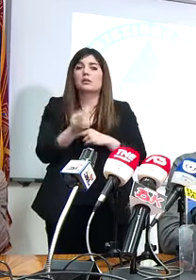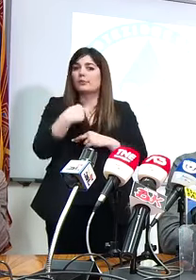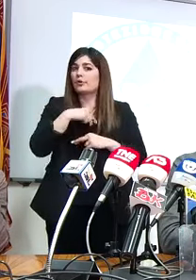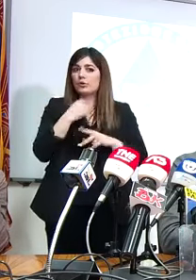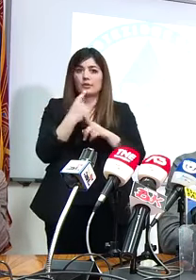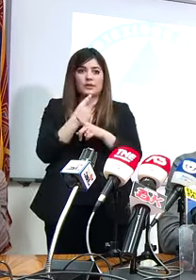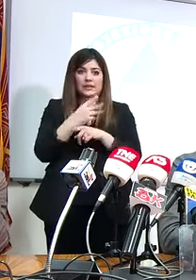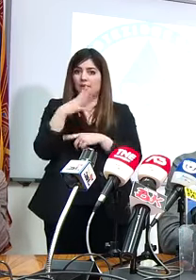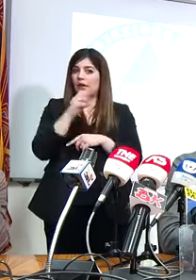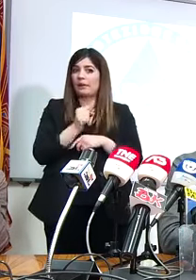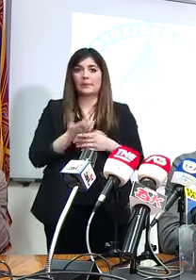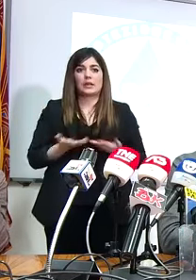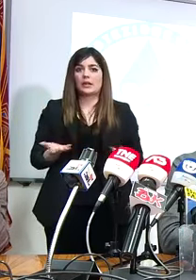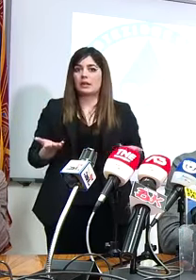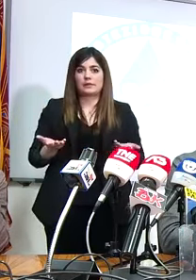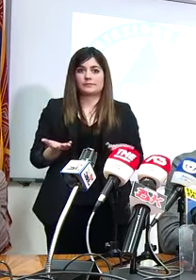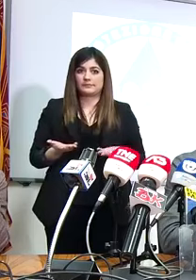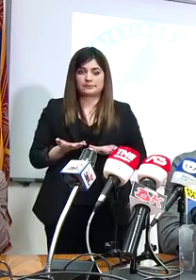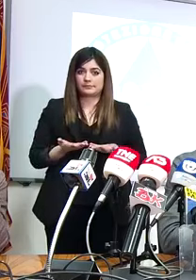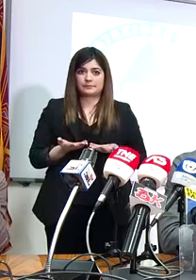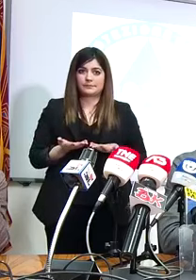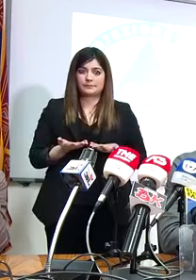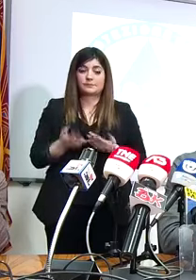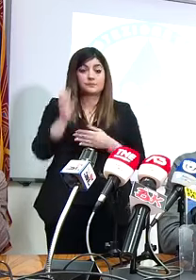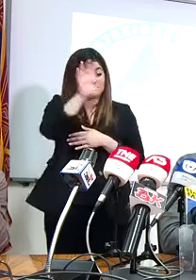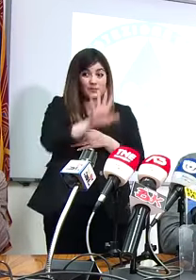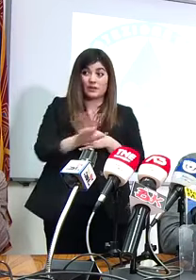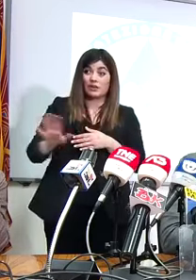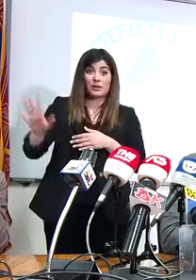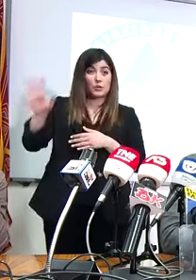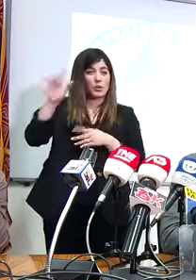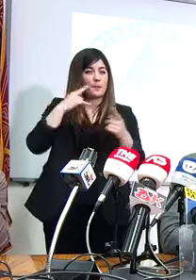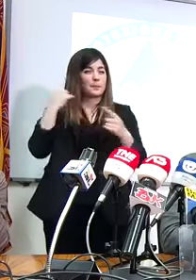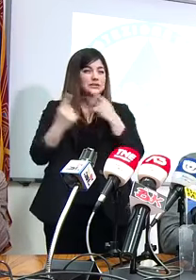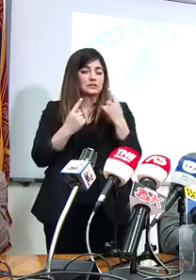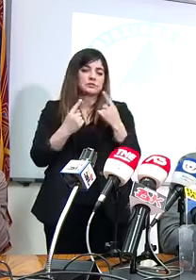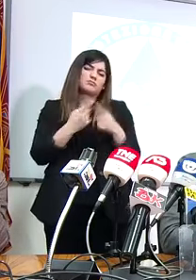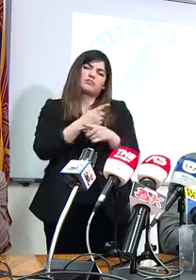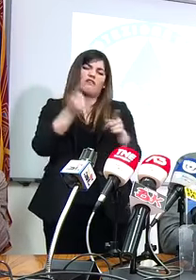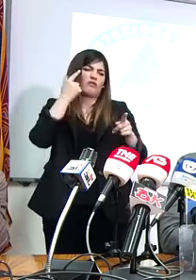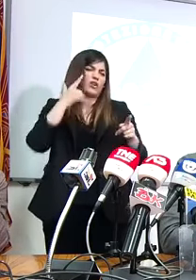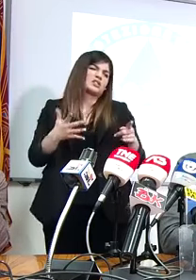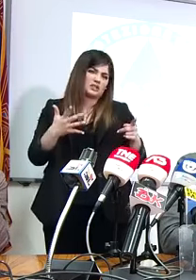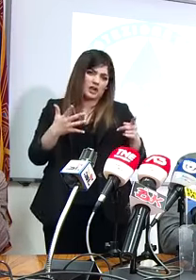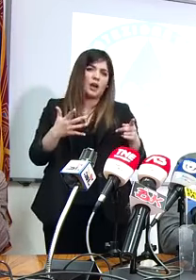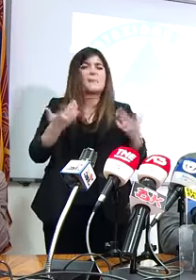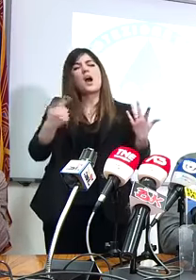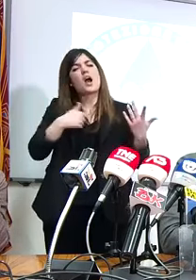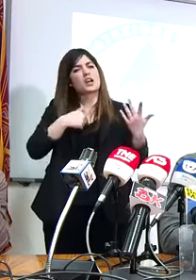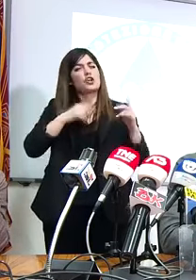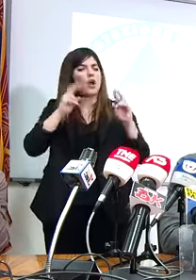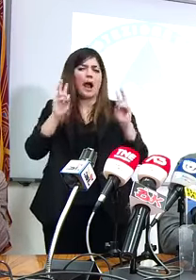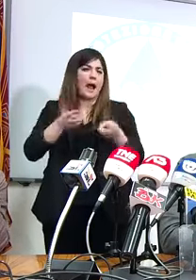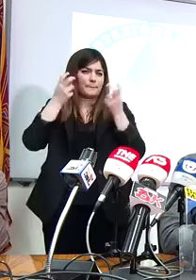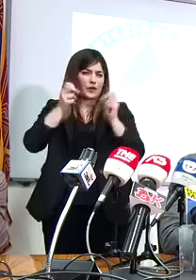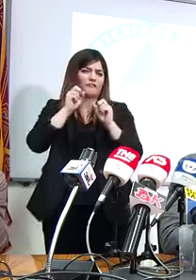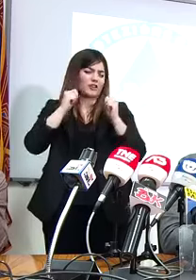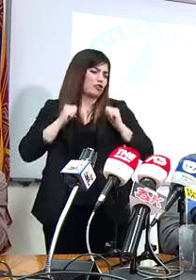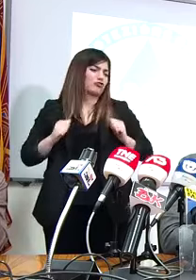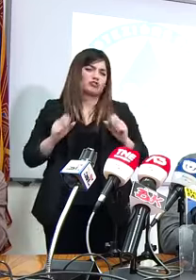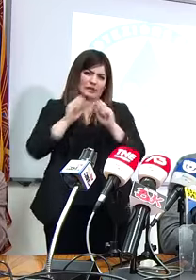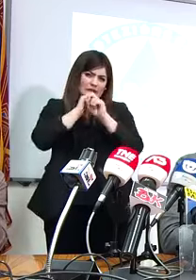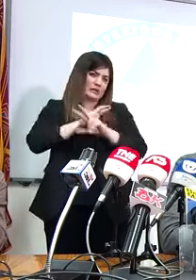guardate se poi guardiamo l'europa io so che voi lo sapete meglio di me ste rogo in mani approfitto anche per di rete cittadini vorrei